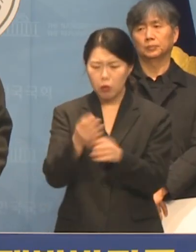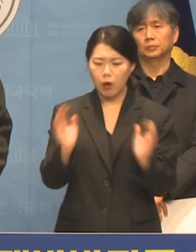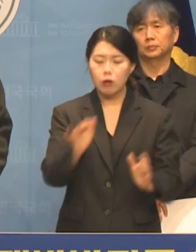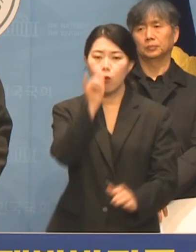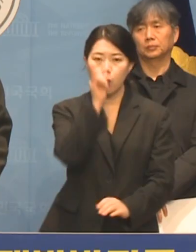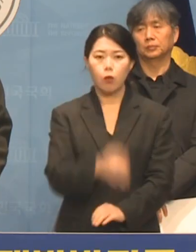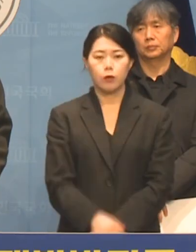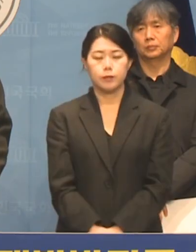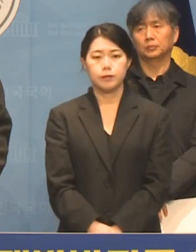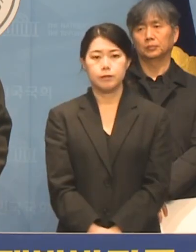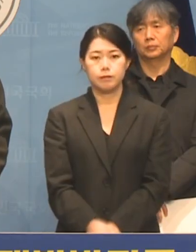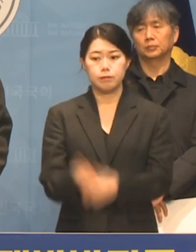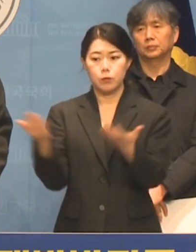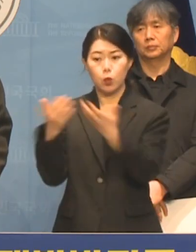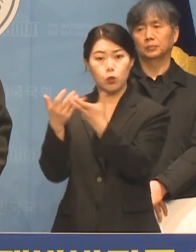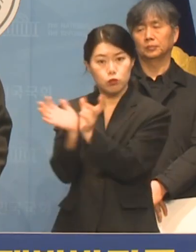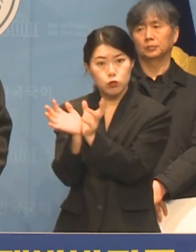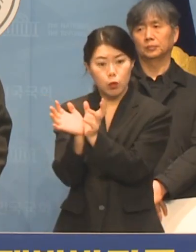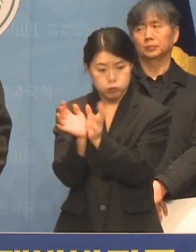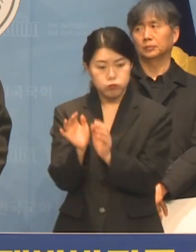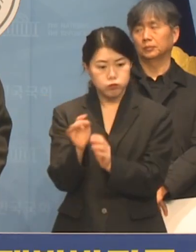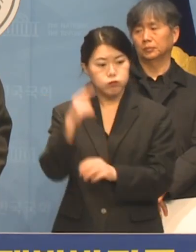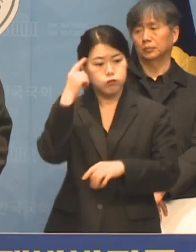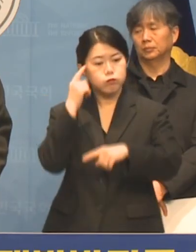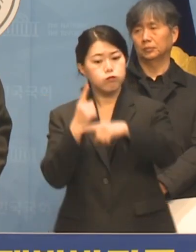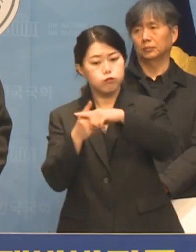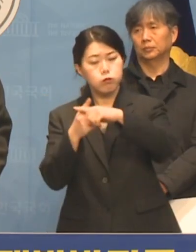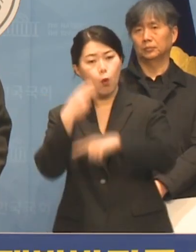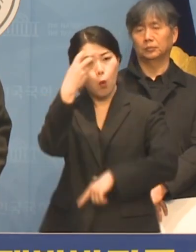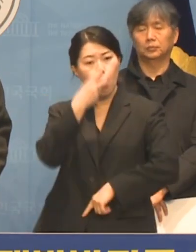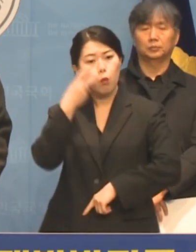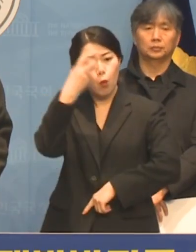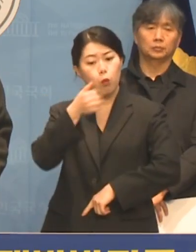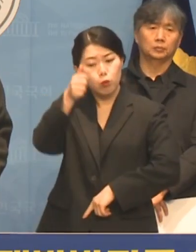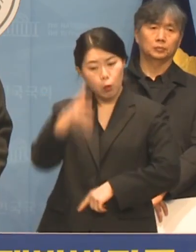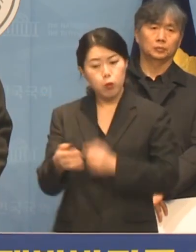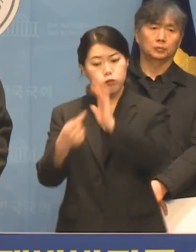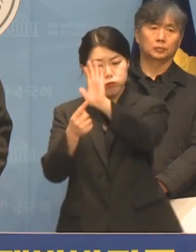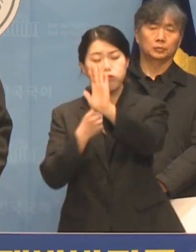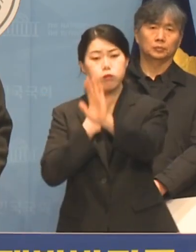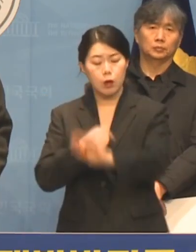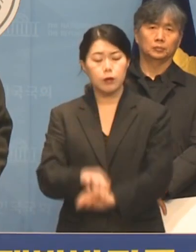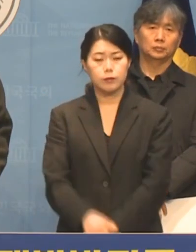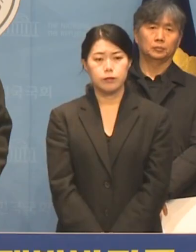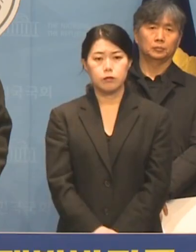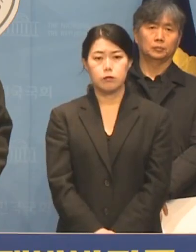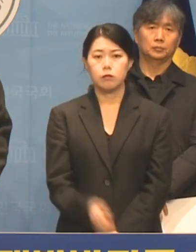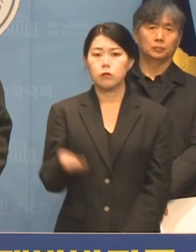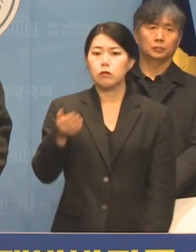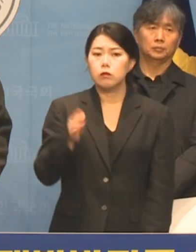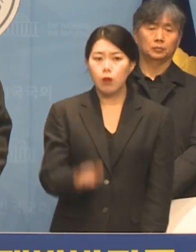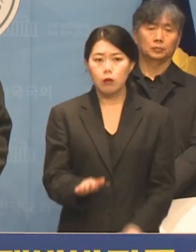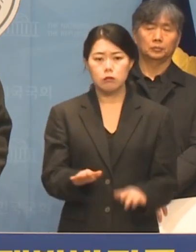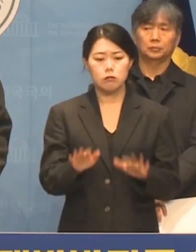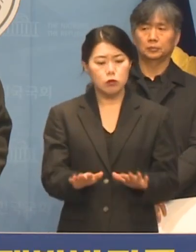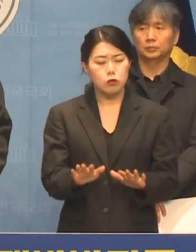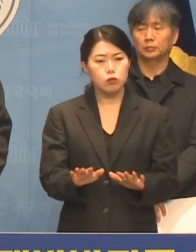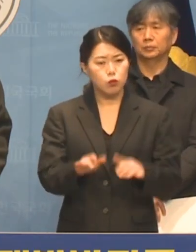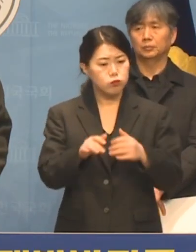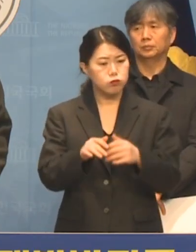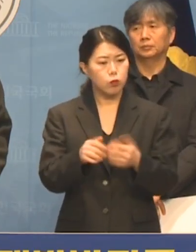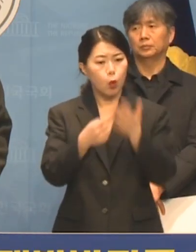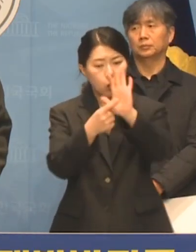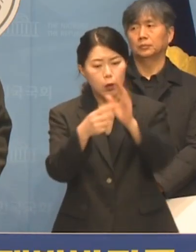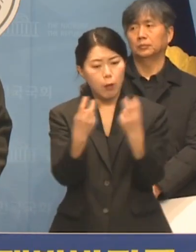있었습니다. 고용노동부도 이런 것들을 긍정적으로 검토하겠다는 입장을 몇 차례 밝힌 바 있고요. 하지만 아직까지도 구체적인